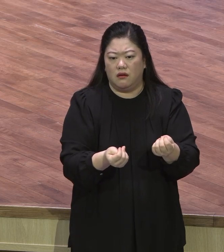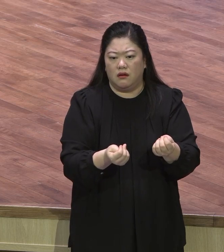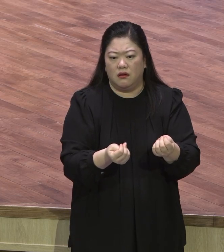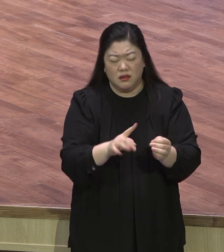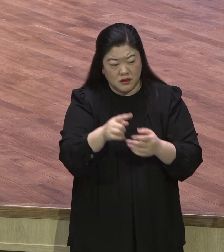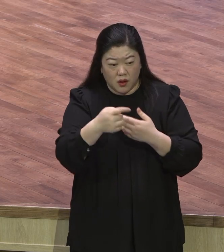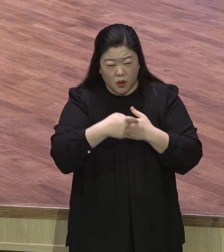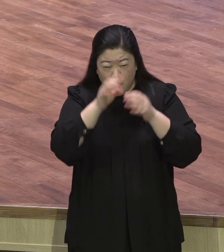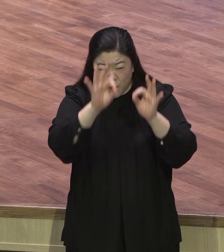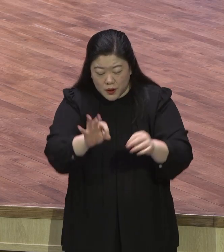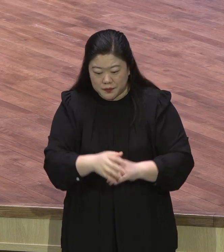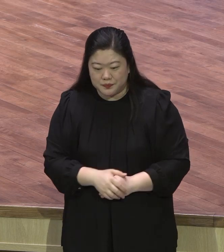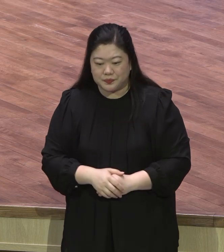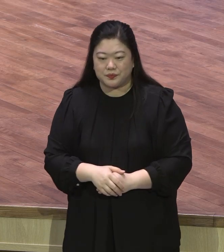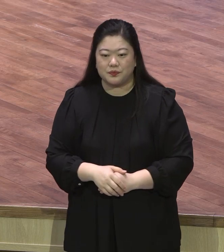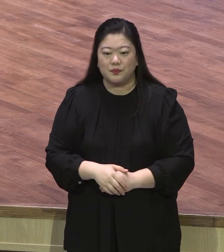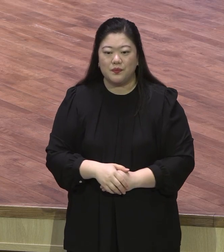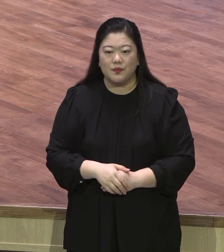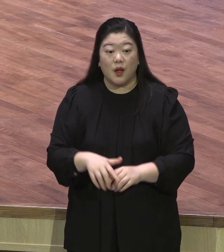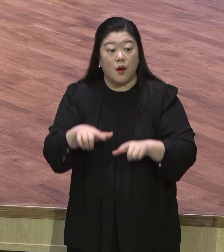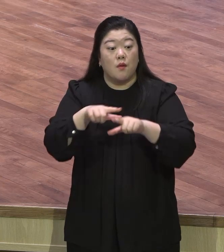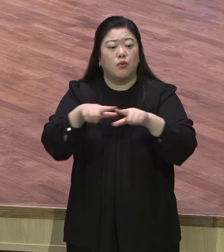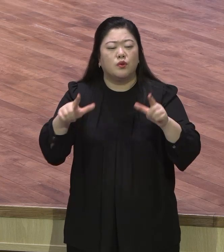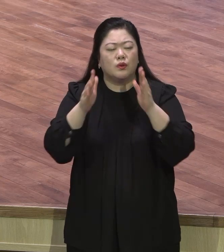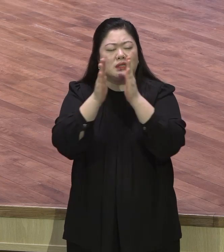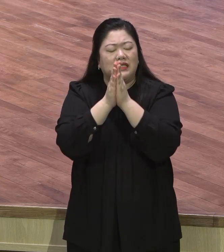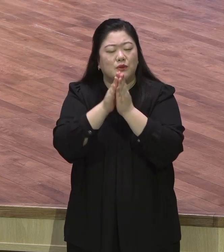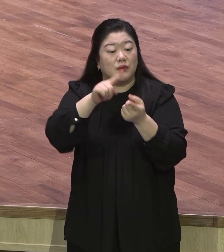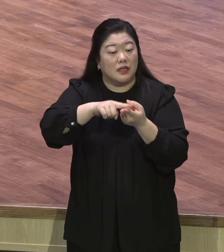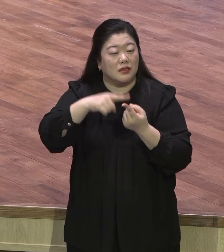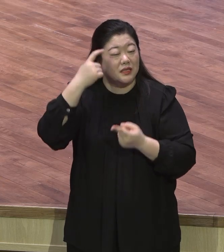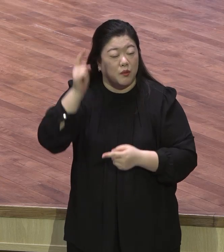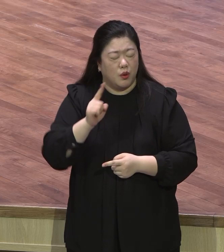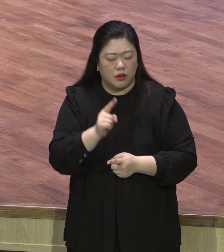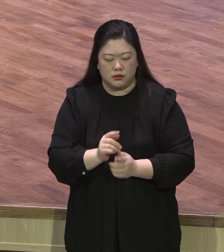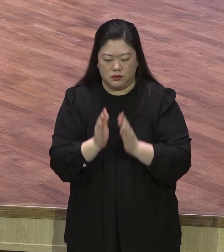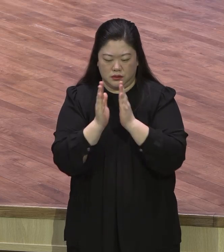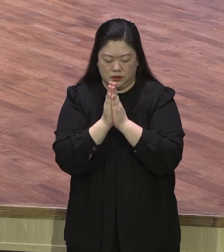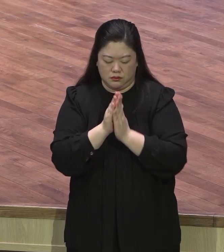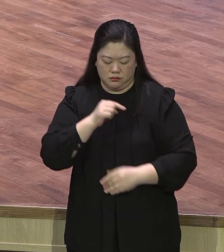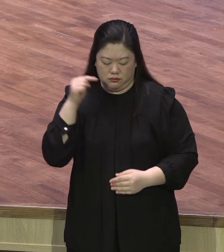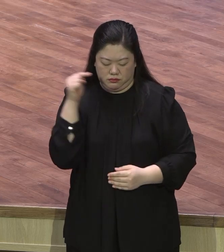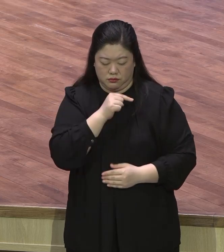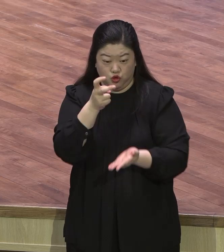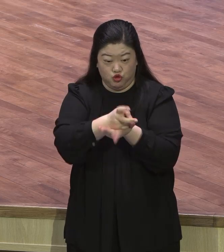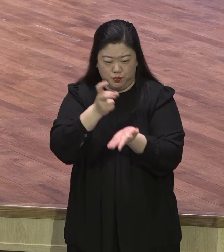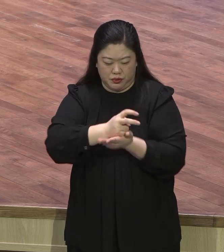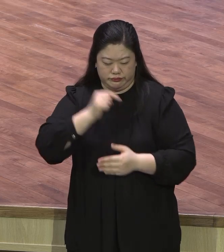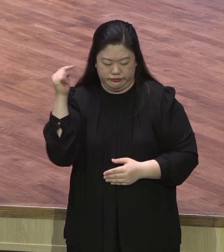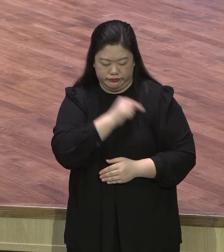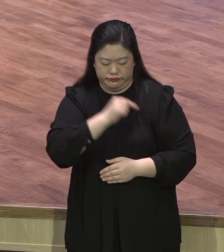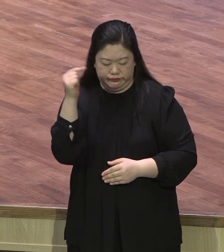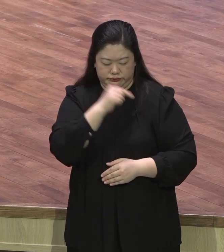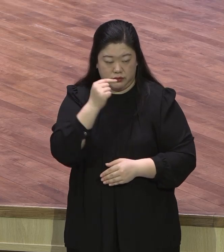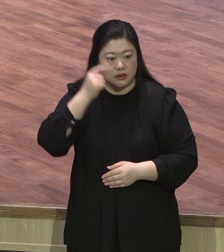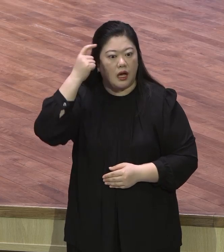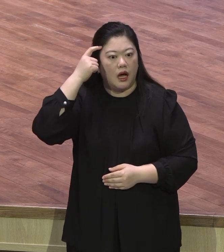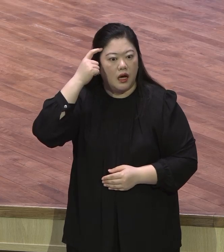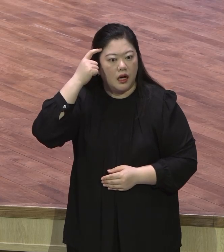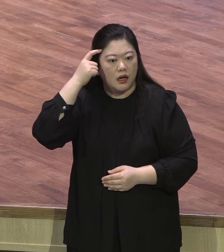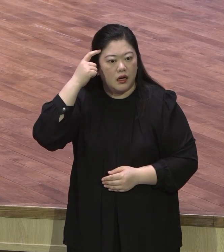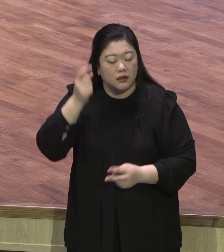왜냐? 대표적인 기도의 오해가 뭐예요? 율법적 종교화 만들어놨어요. 기도는 밤을 새우고 가면서